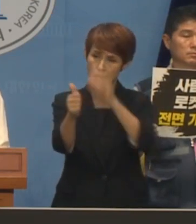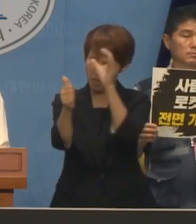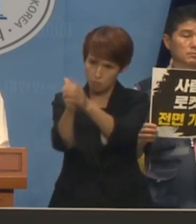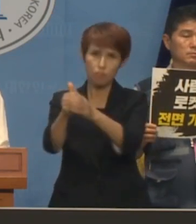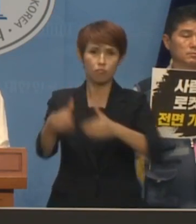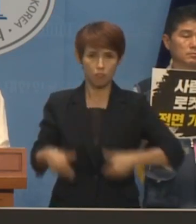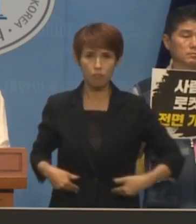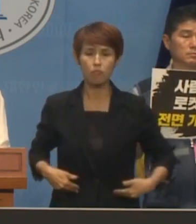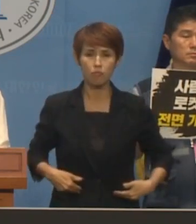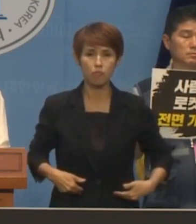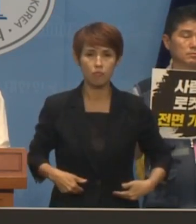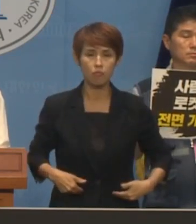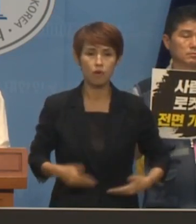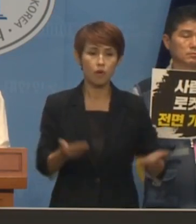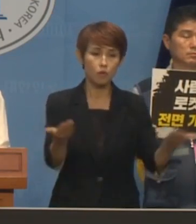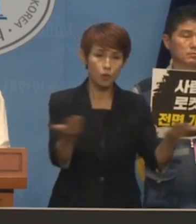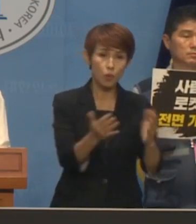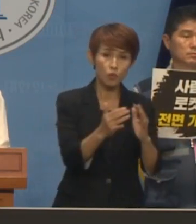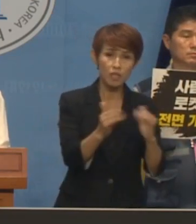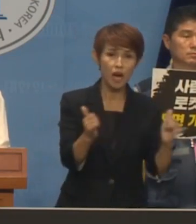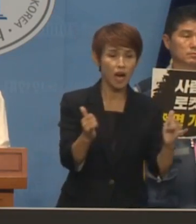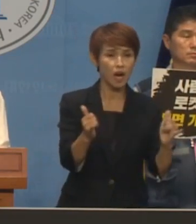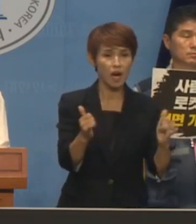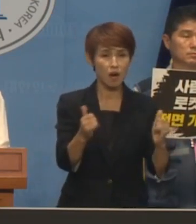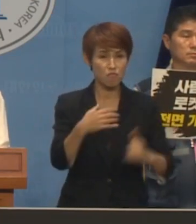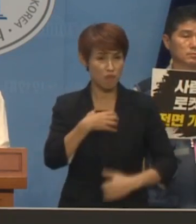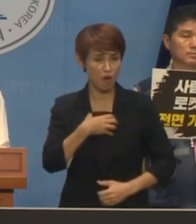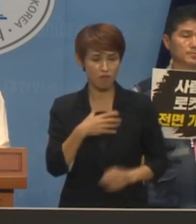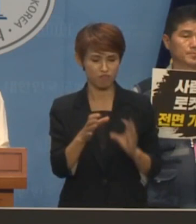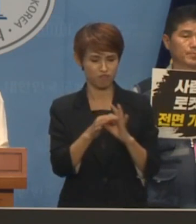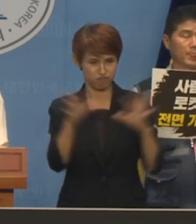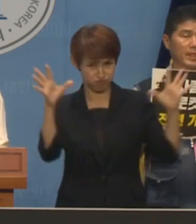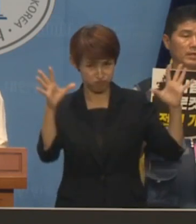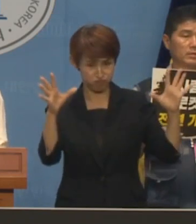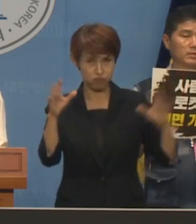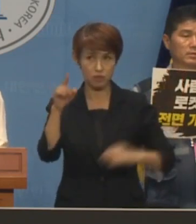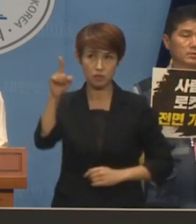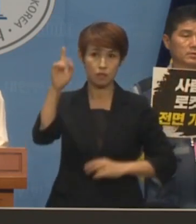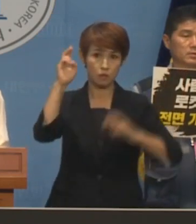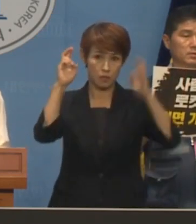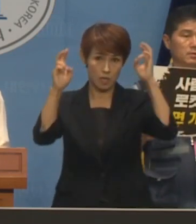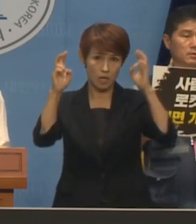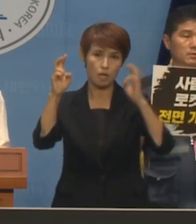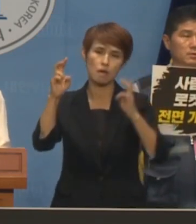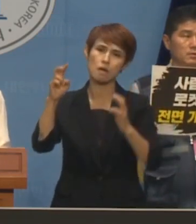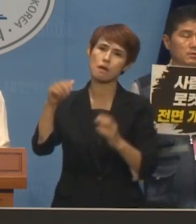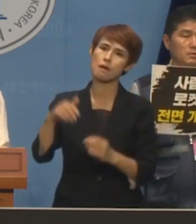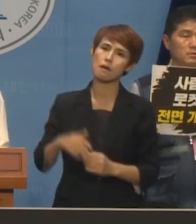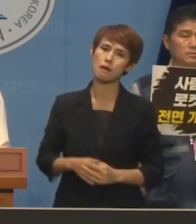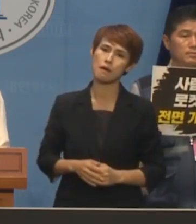합니다 노동자는 안중에도 없는 쿠팡의 경영 행태가 정말